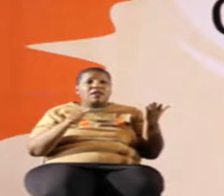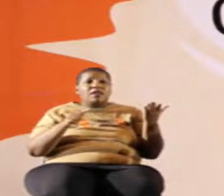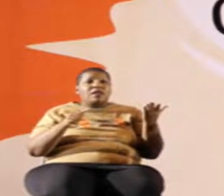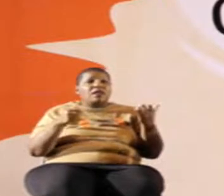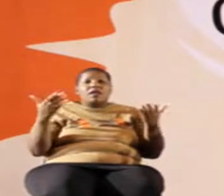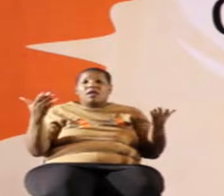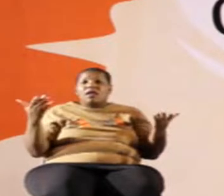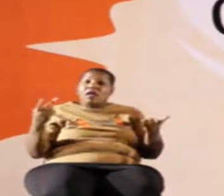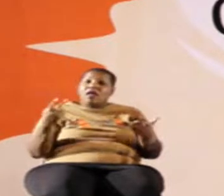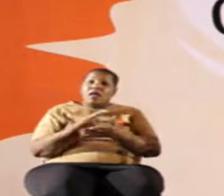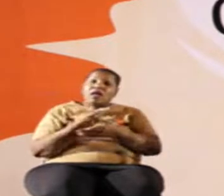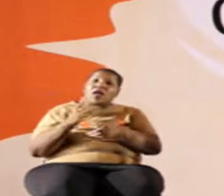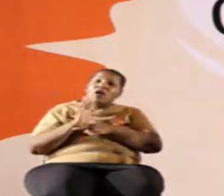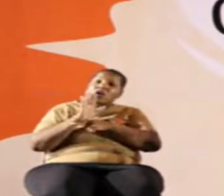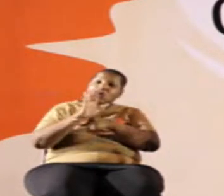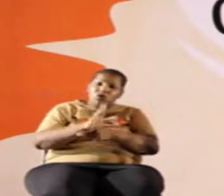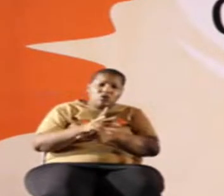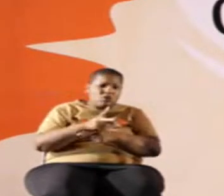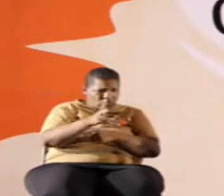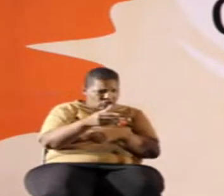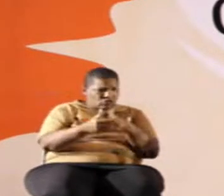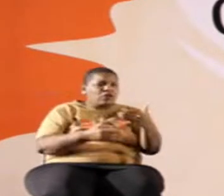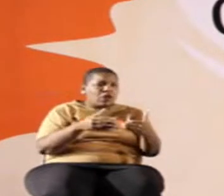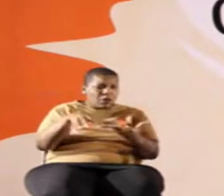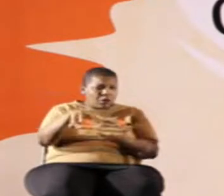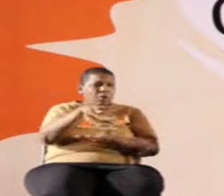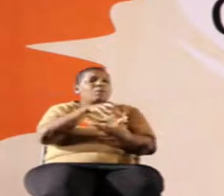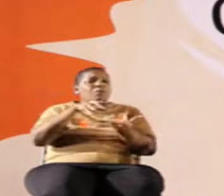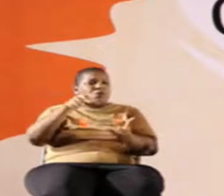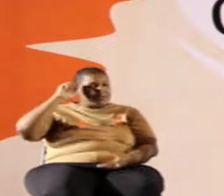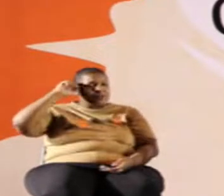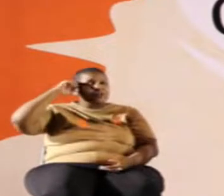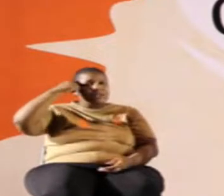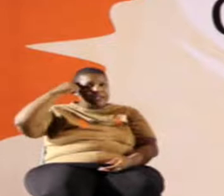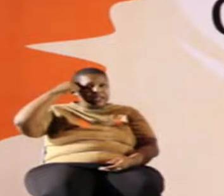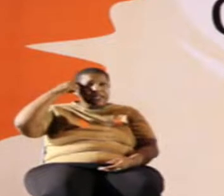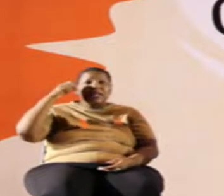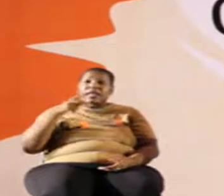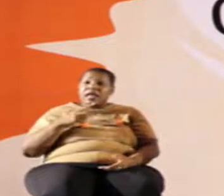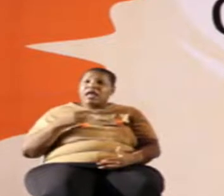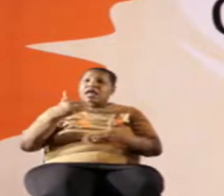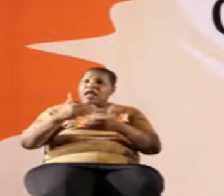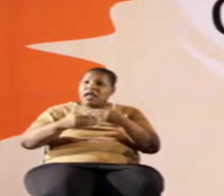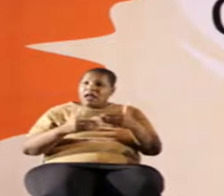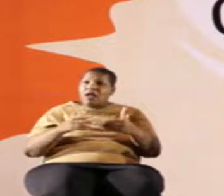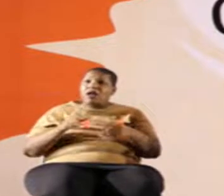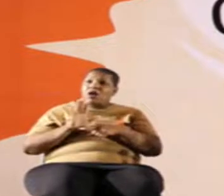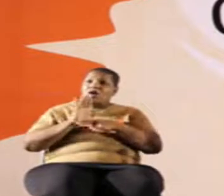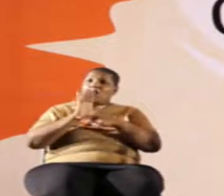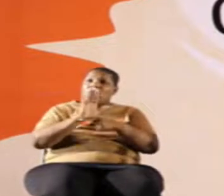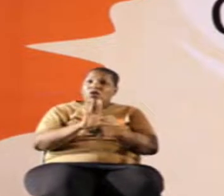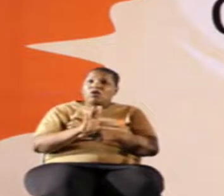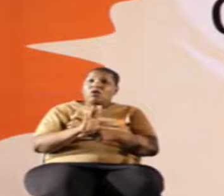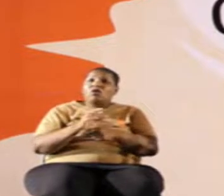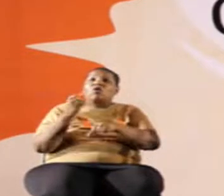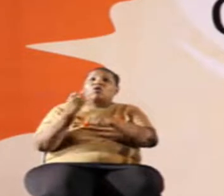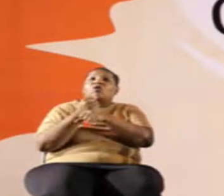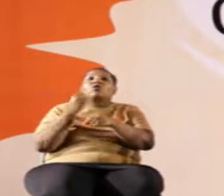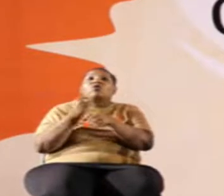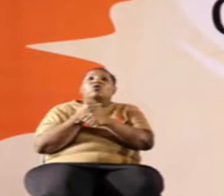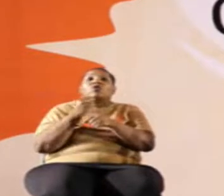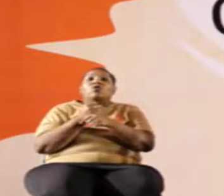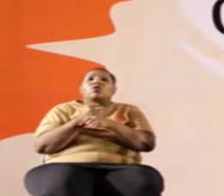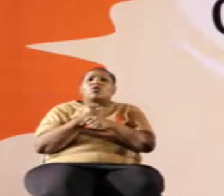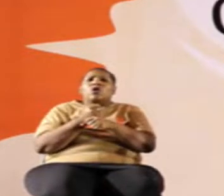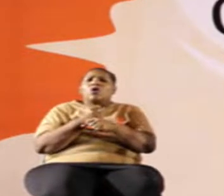deu uma contribuição, e continua a dar para o movimento negro, mas que deu uma contribuição incomensurável para a construção